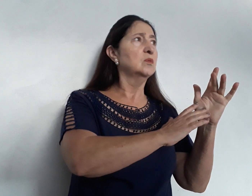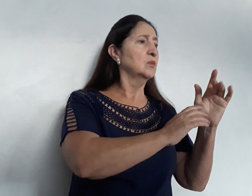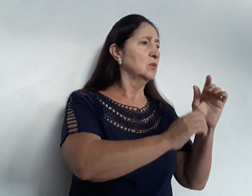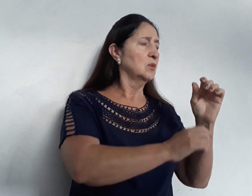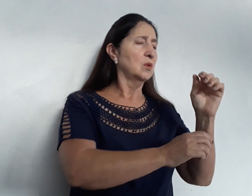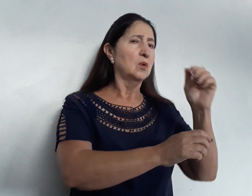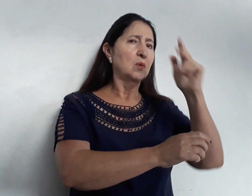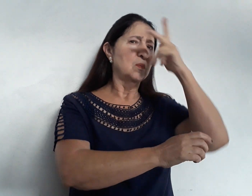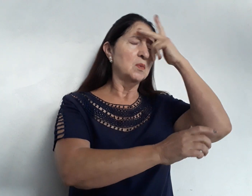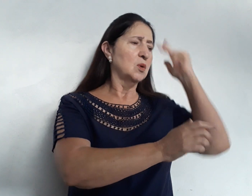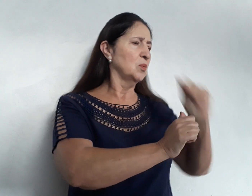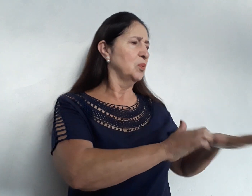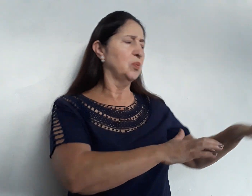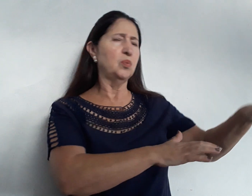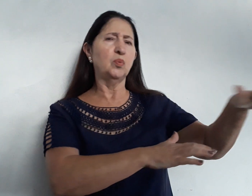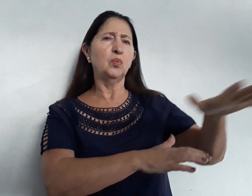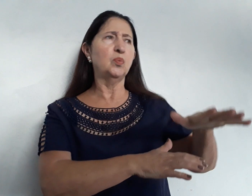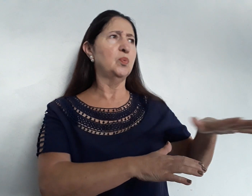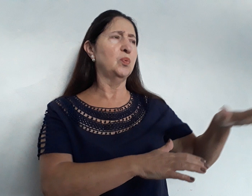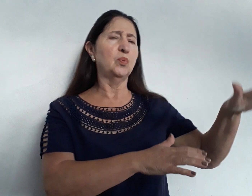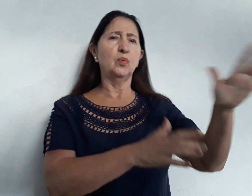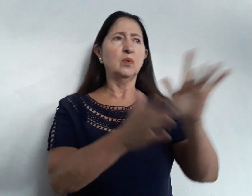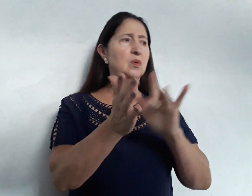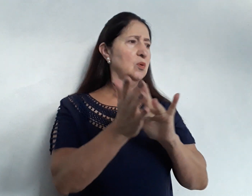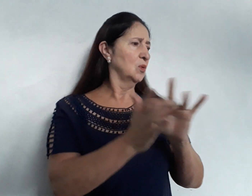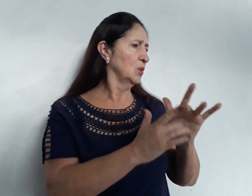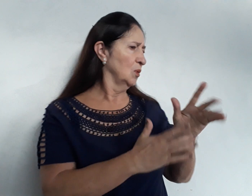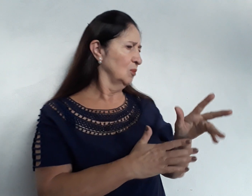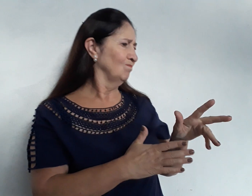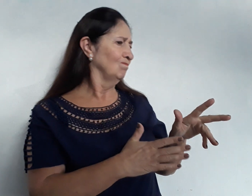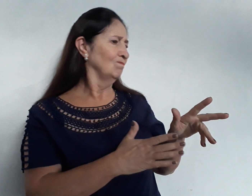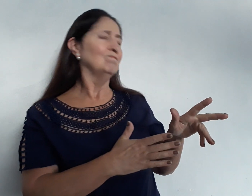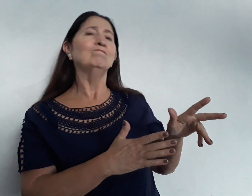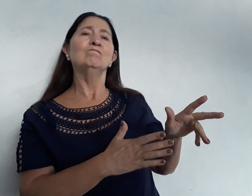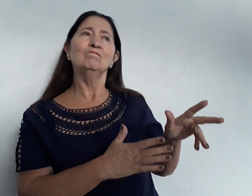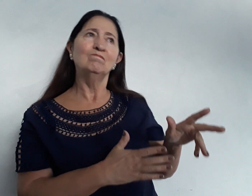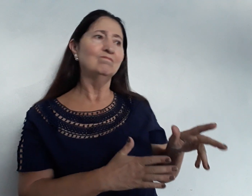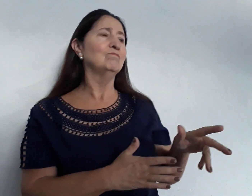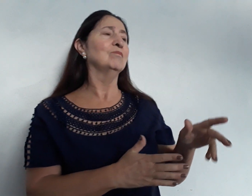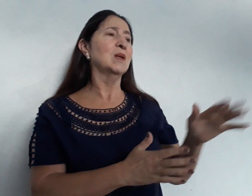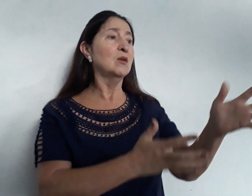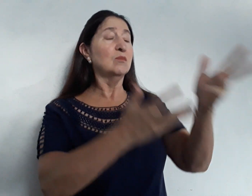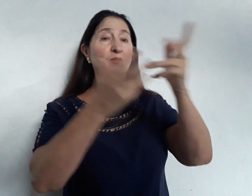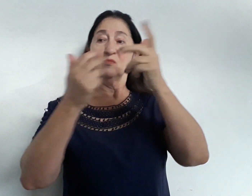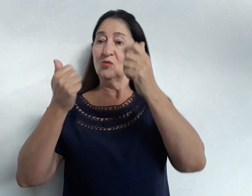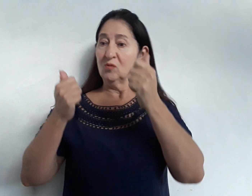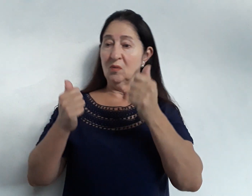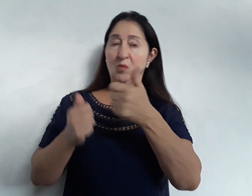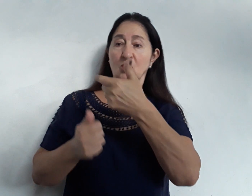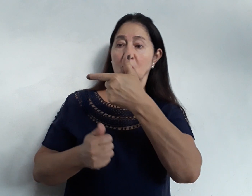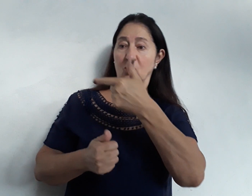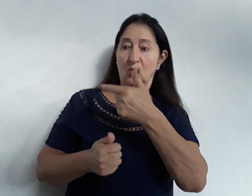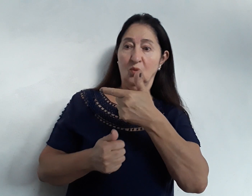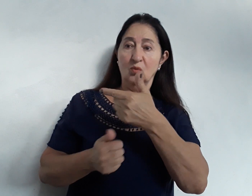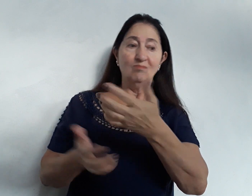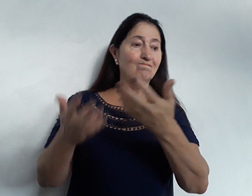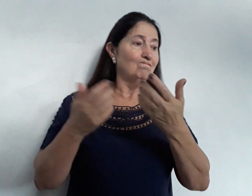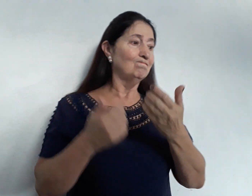comer. Jesus chamou os discípulos e disse: tenho compaixão dessa multidão, porque já faz 3 dias que